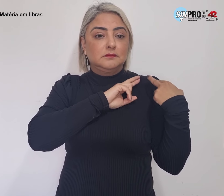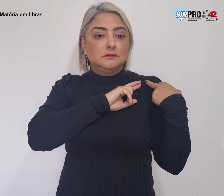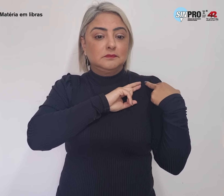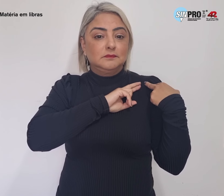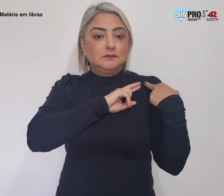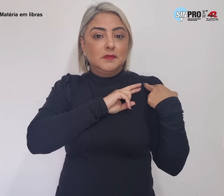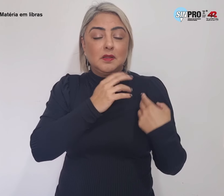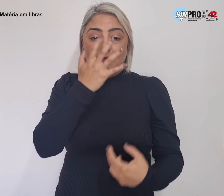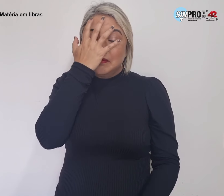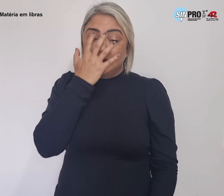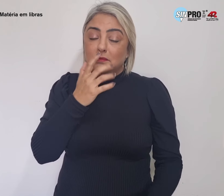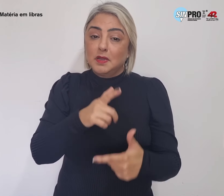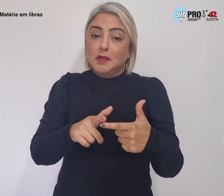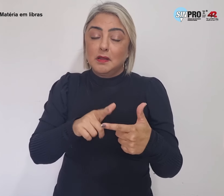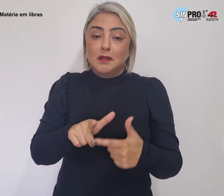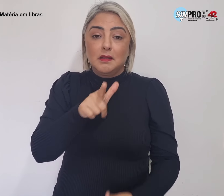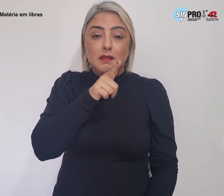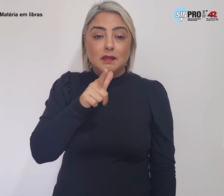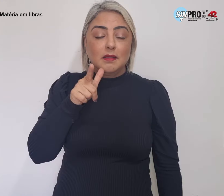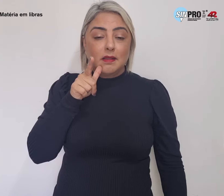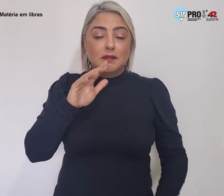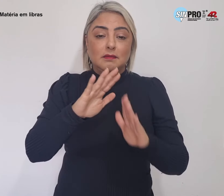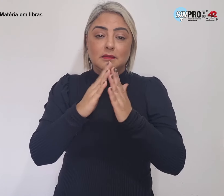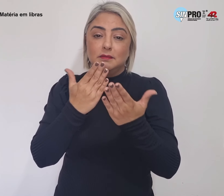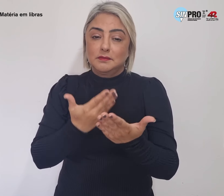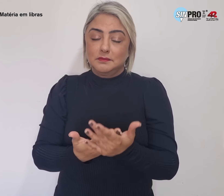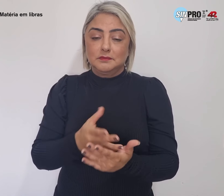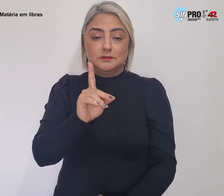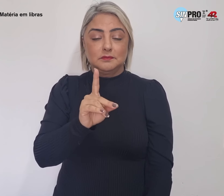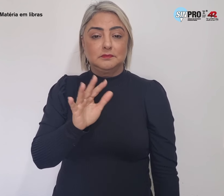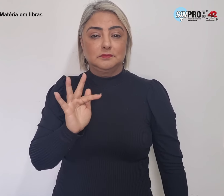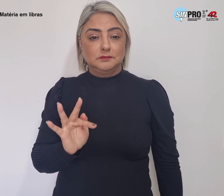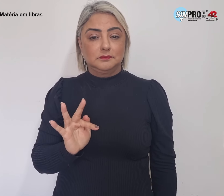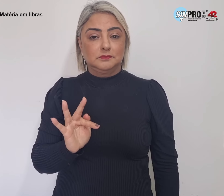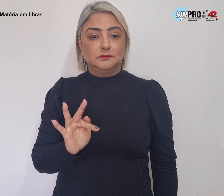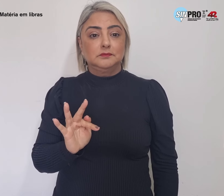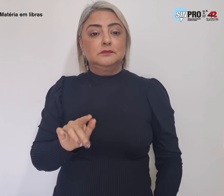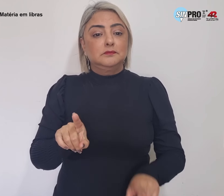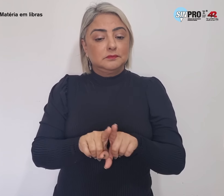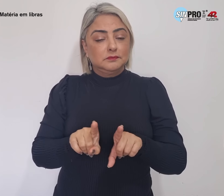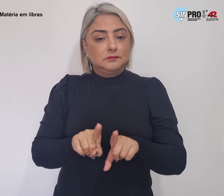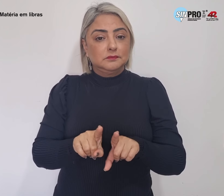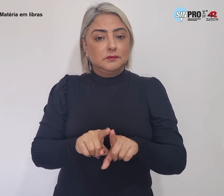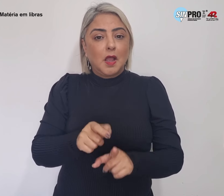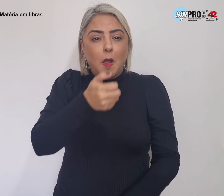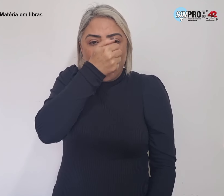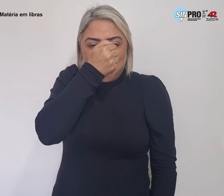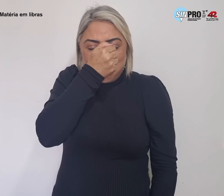problema das merendas nas escolas do Distrito Federal e da superlotação das salas de aula.